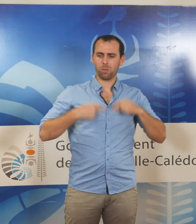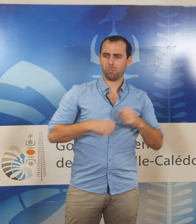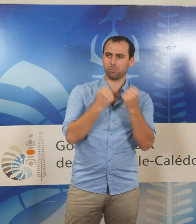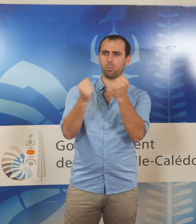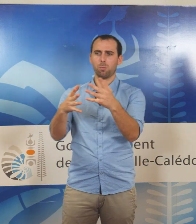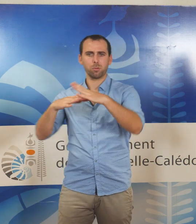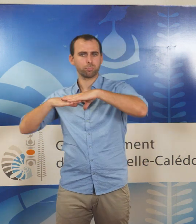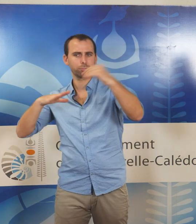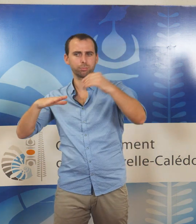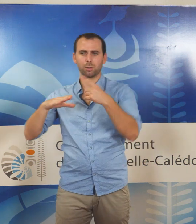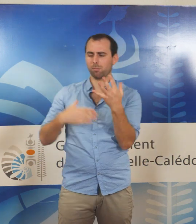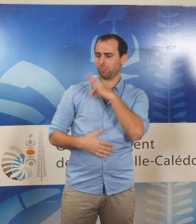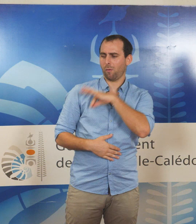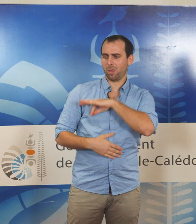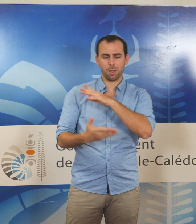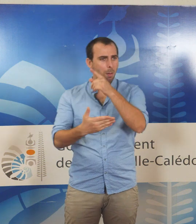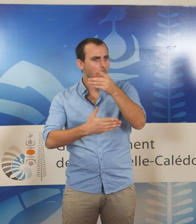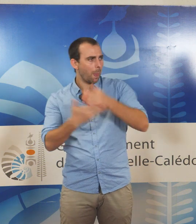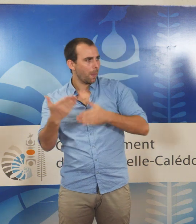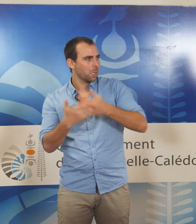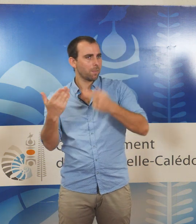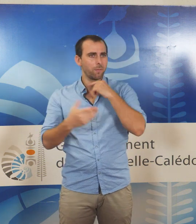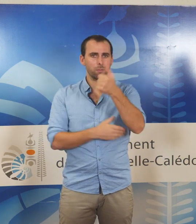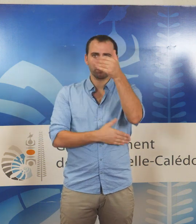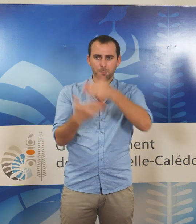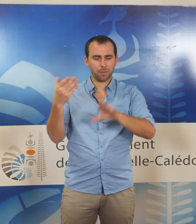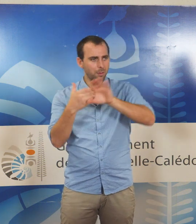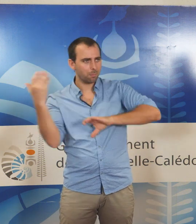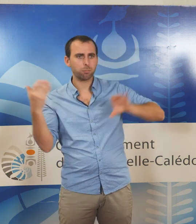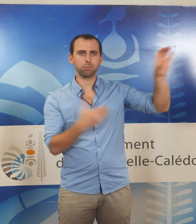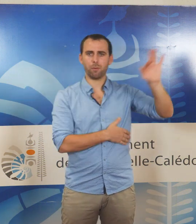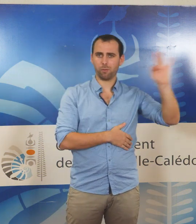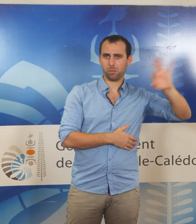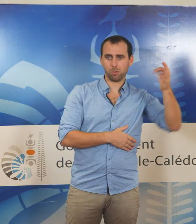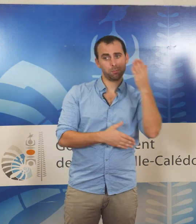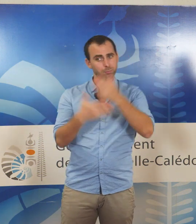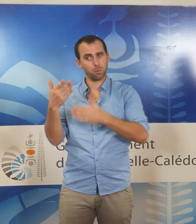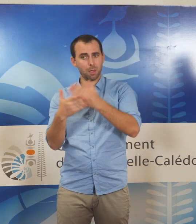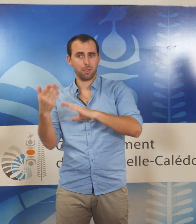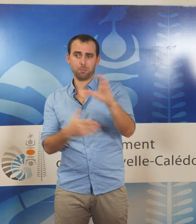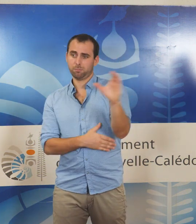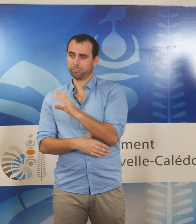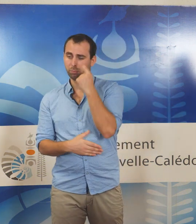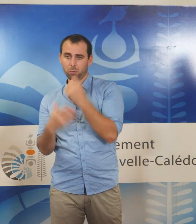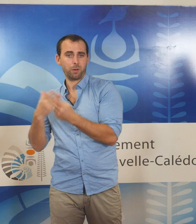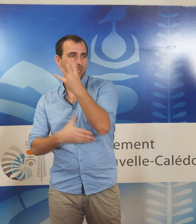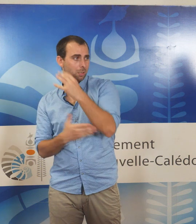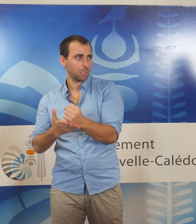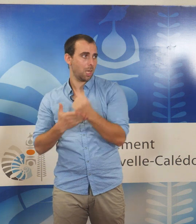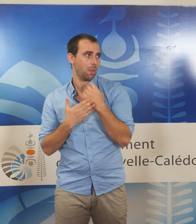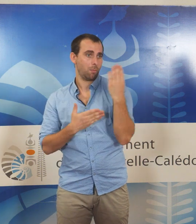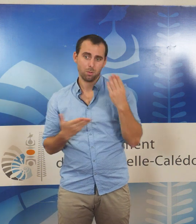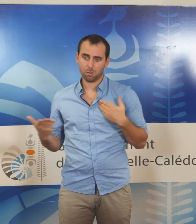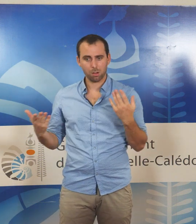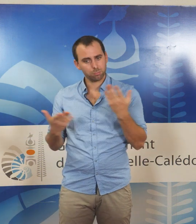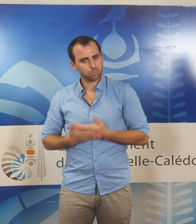le partage des dividendes, une partie qui est rapatriée, mais une partie qui peut aider la Calédonie à ses besoins pendant ces